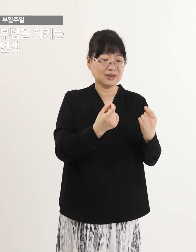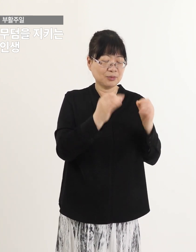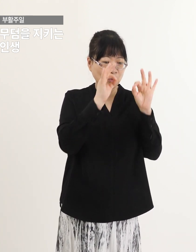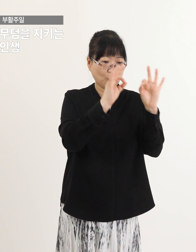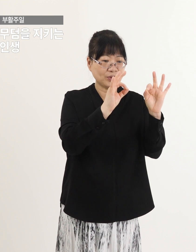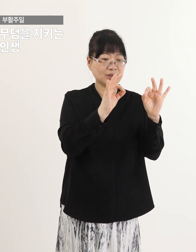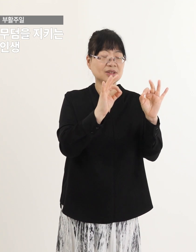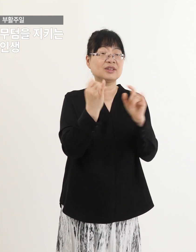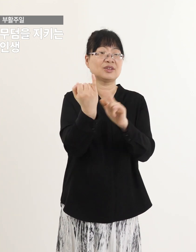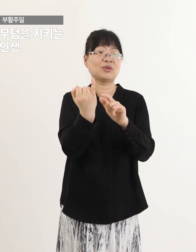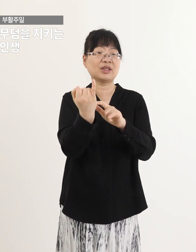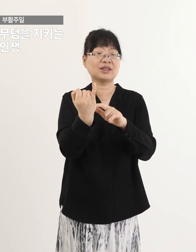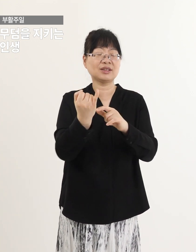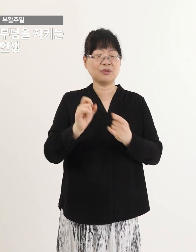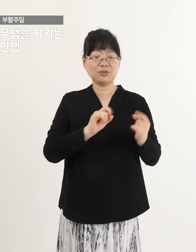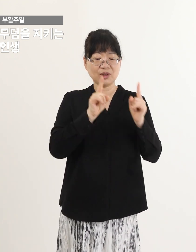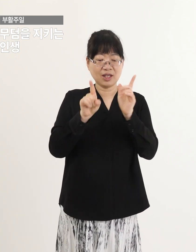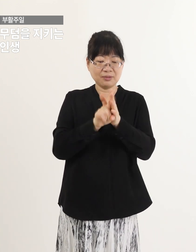믿고 전하는데도